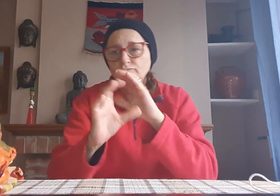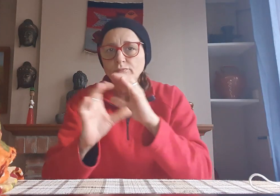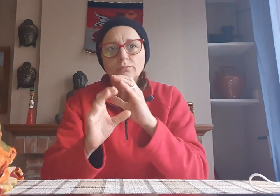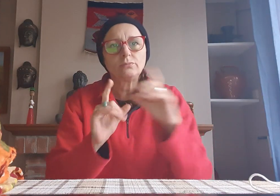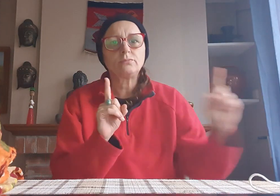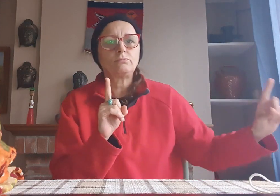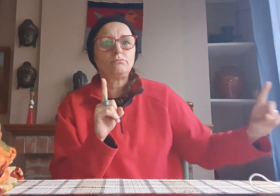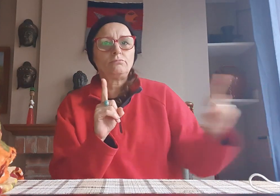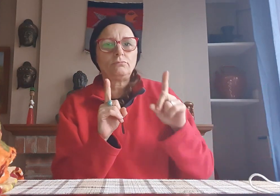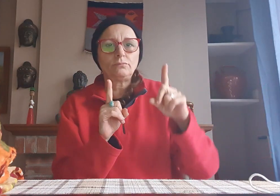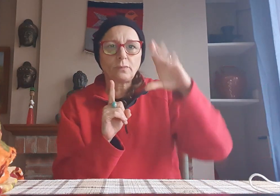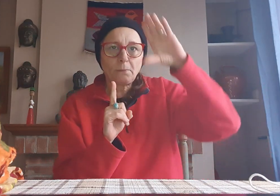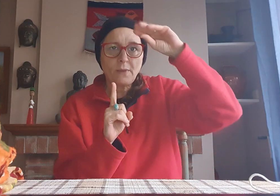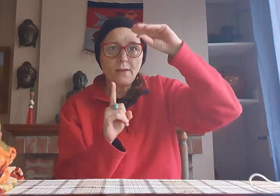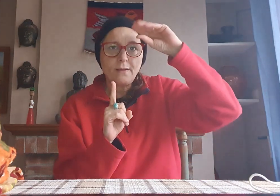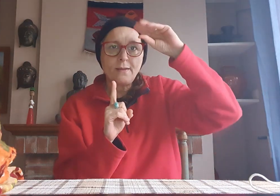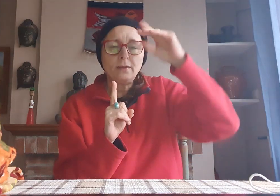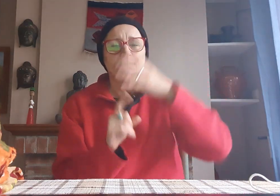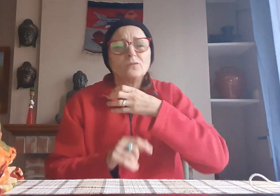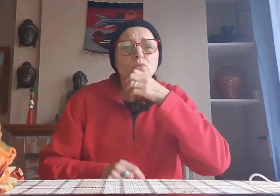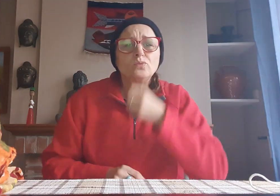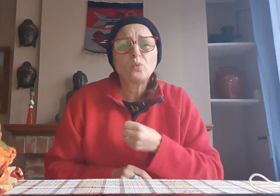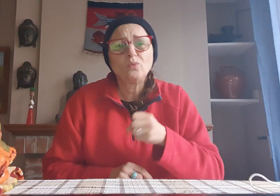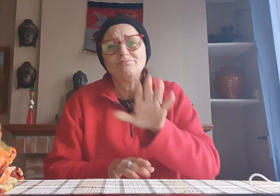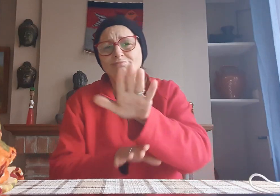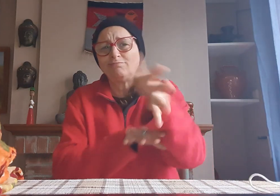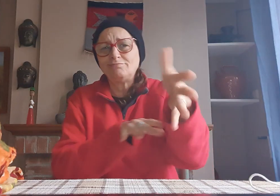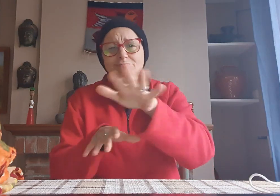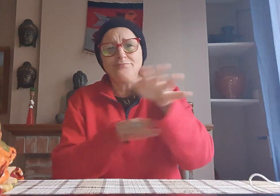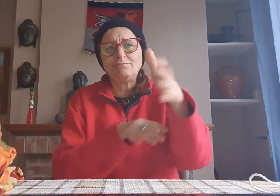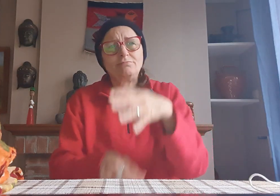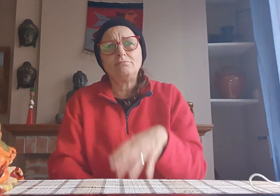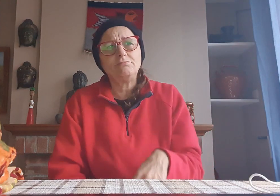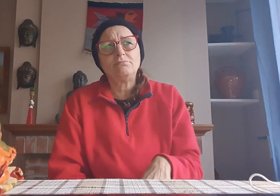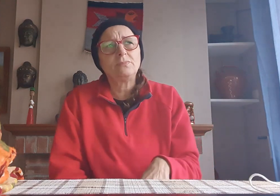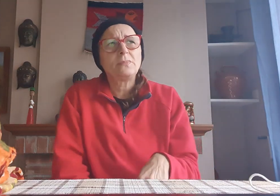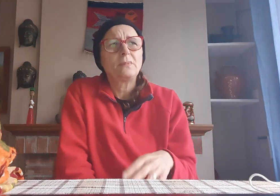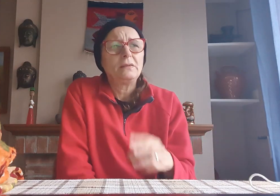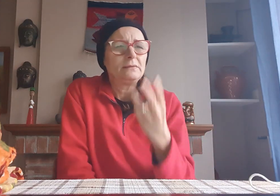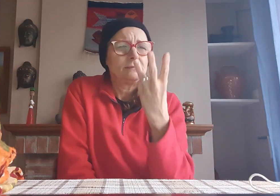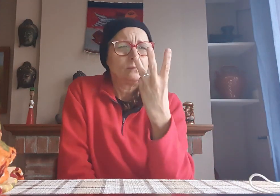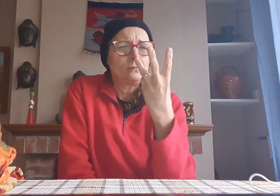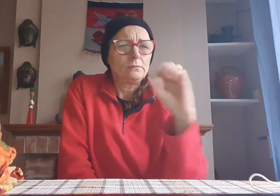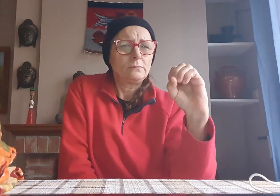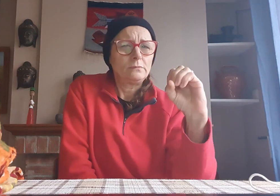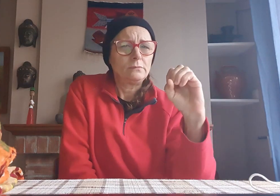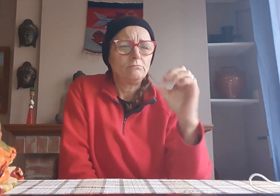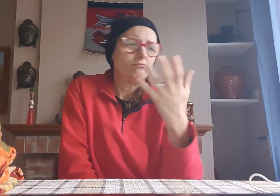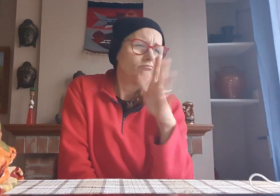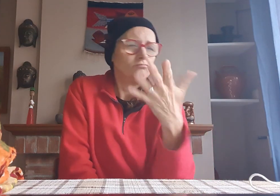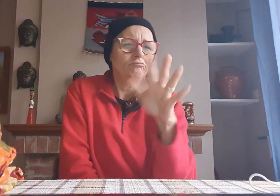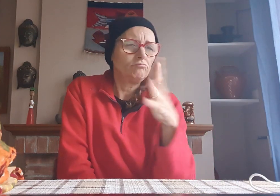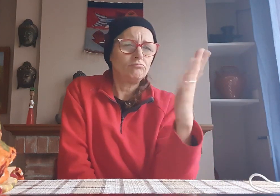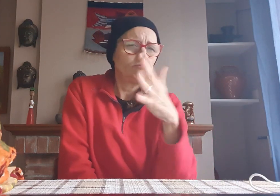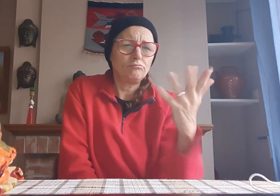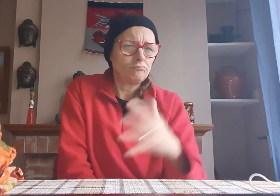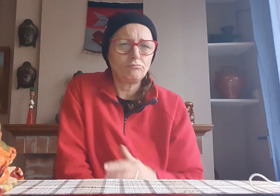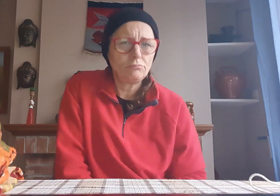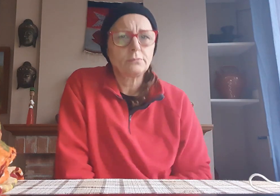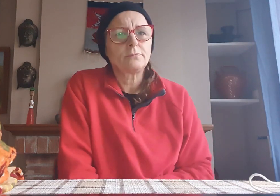Lo acabamos de terminar. Lo hemos amoblado por completo. Por fin está terminado y listo para salir al mercado. ¡Qué maravilla! Estamos literalmente en la